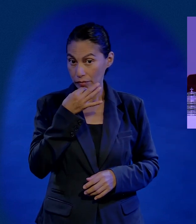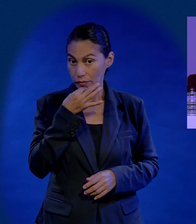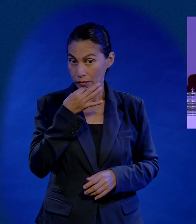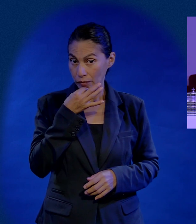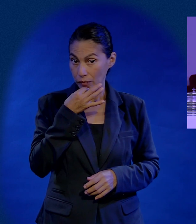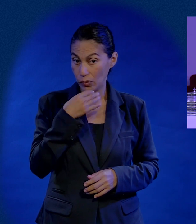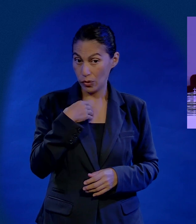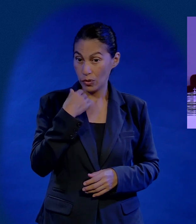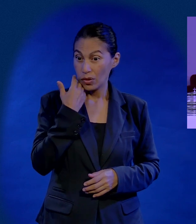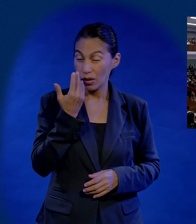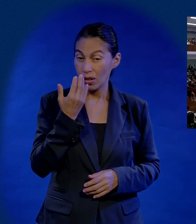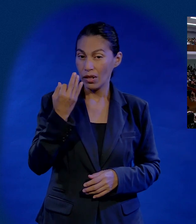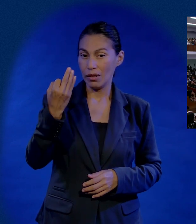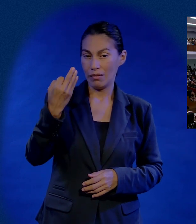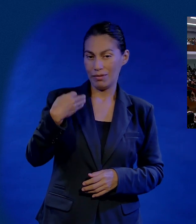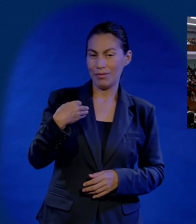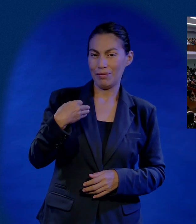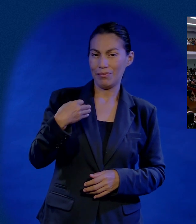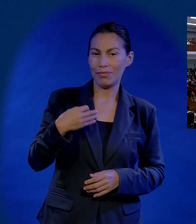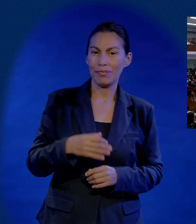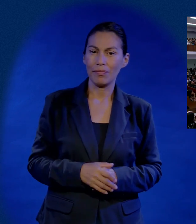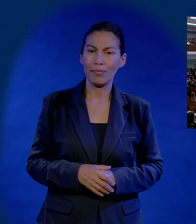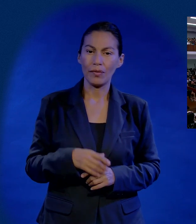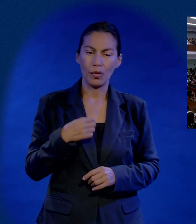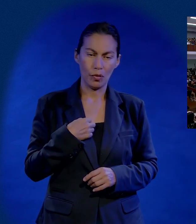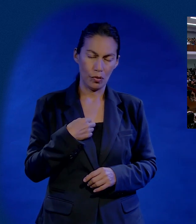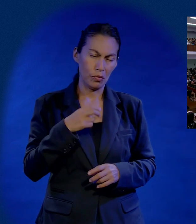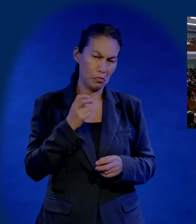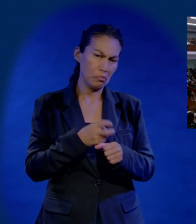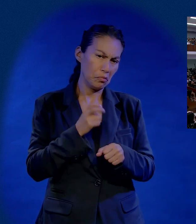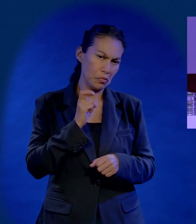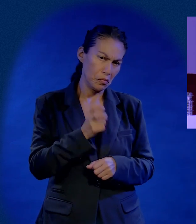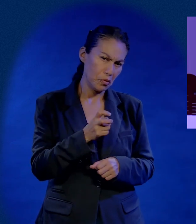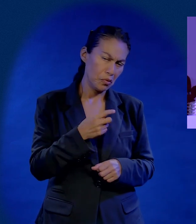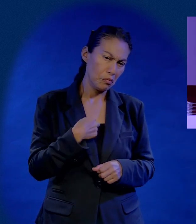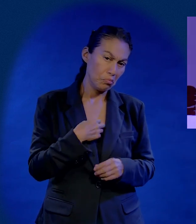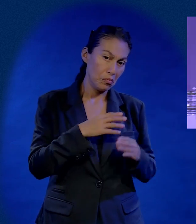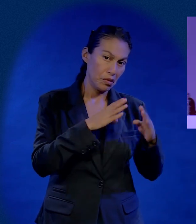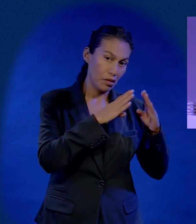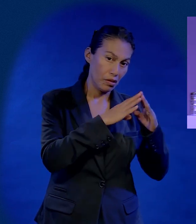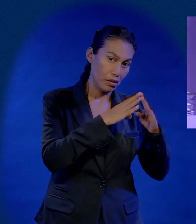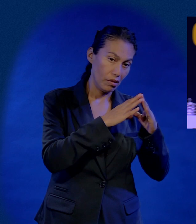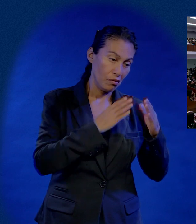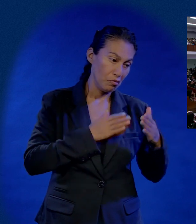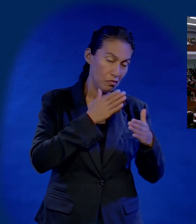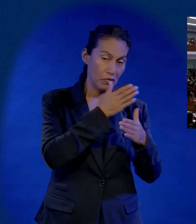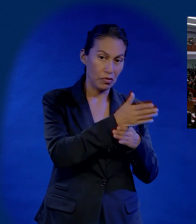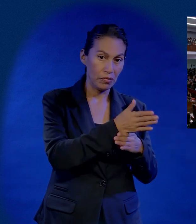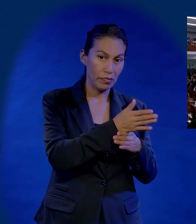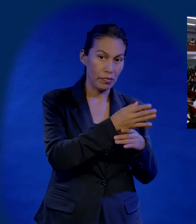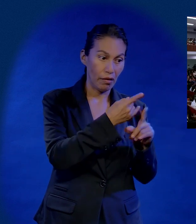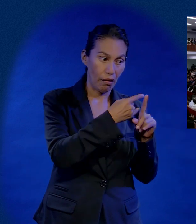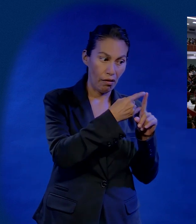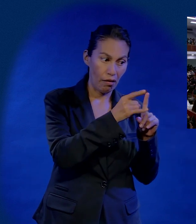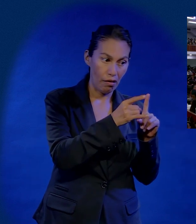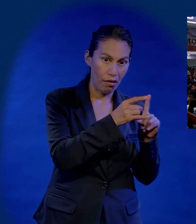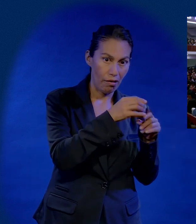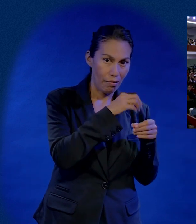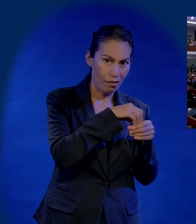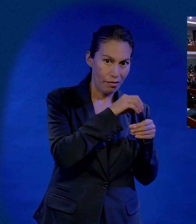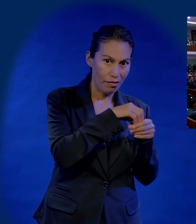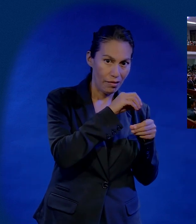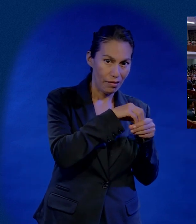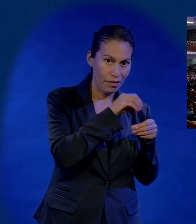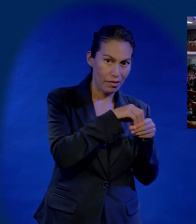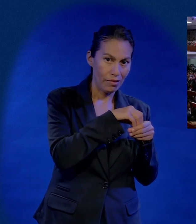Y lo que yo ocupaba en ese tiempo era aceptación del grupo. Así que yo me fui rápido a la casa. Abrí la